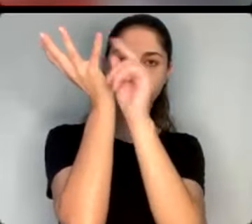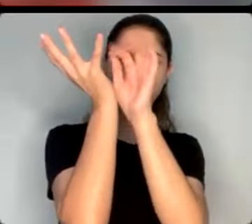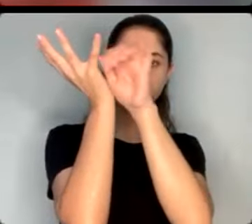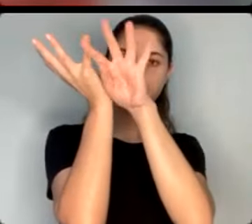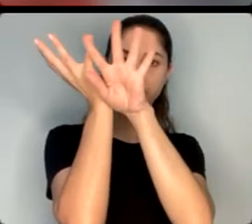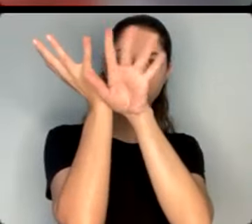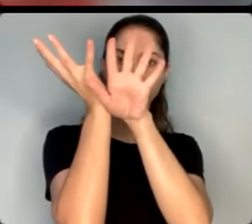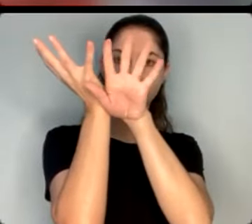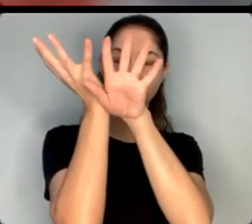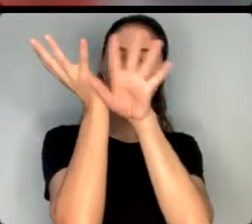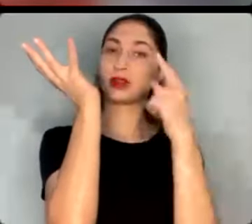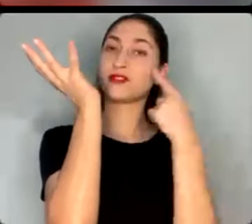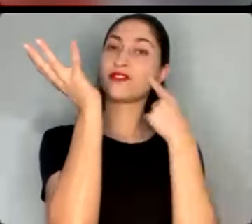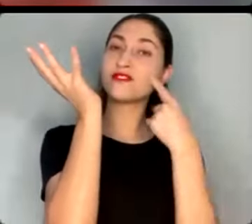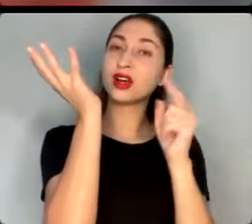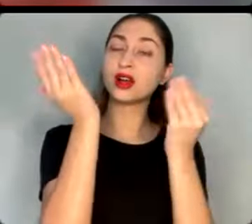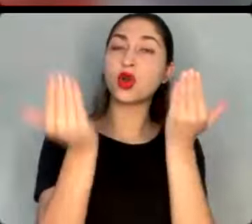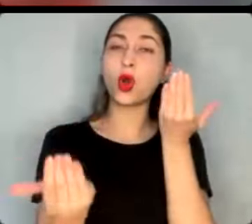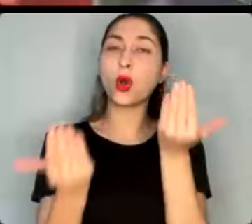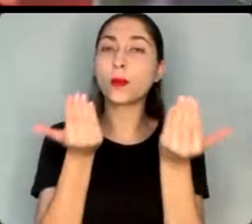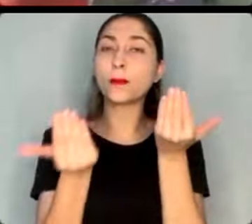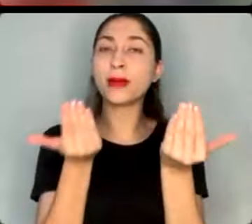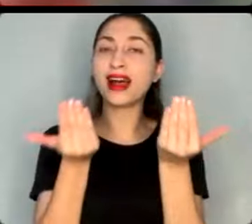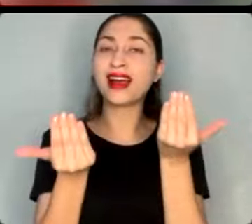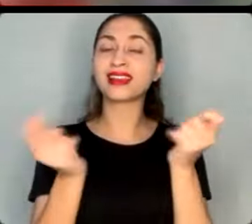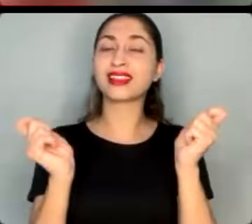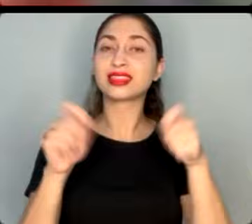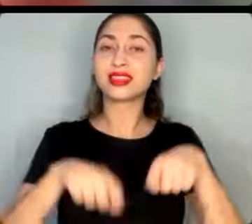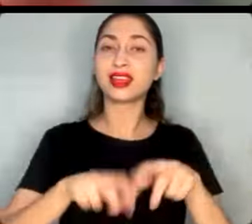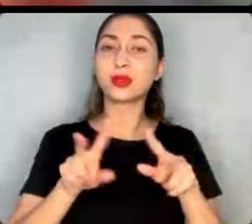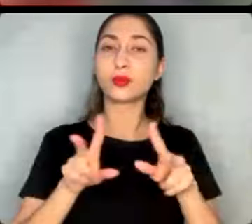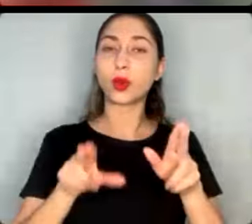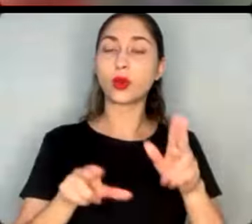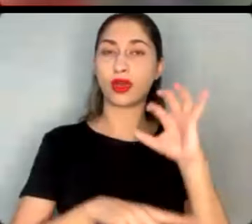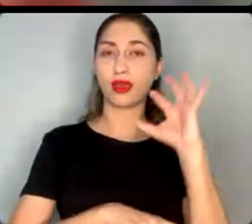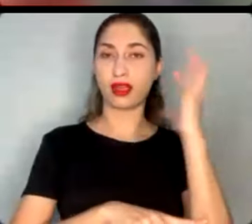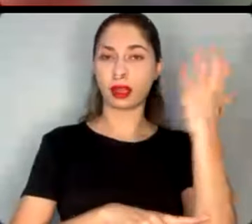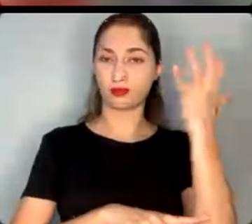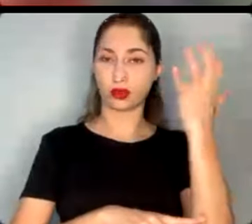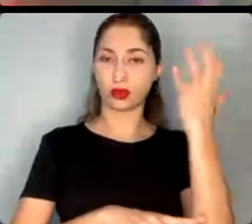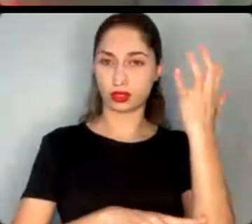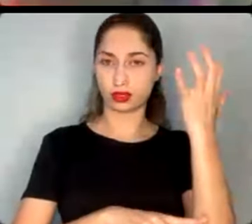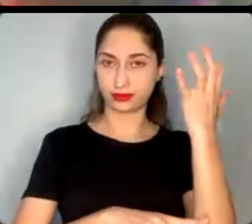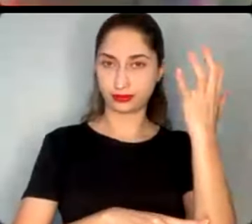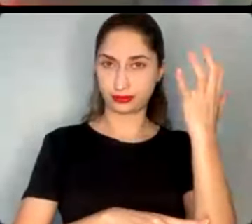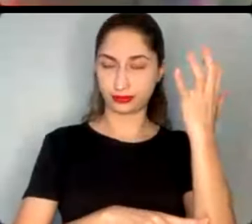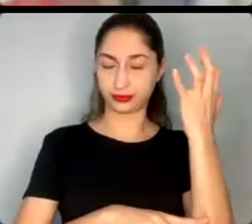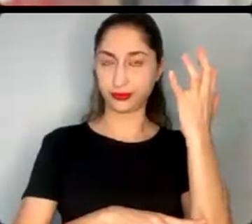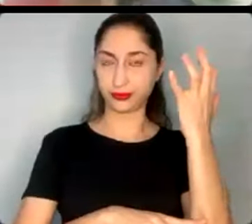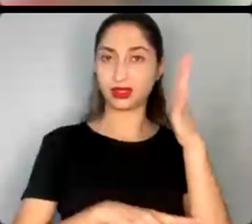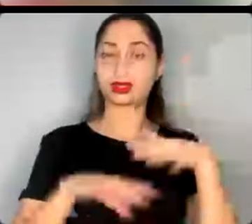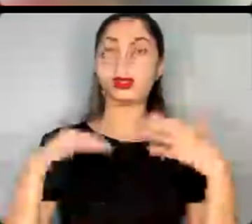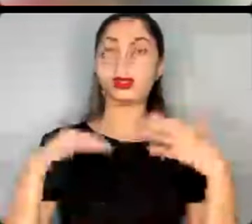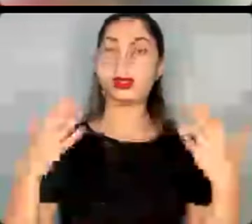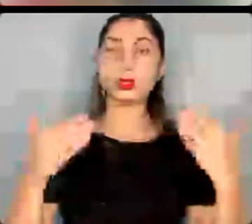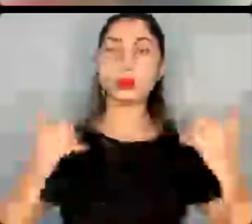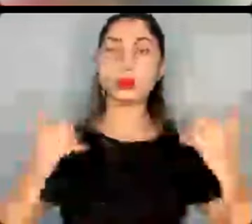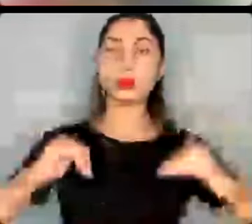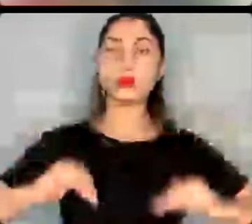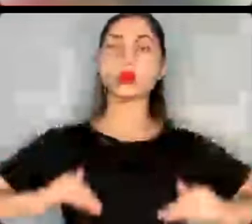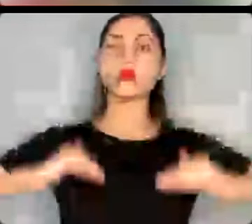os artérios seriam pescoço, cabeça, né? E os braços. Então, essa região